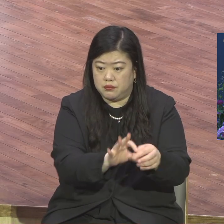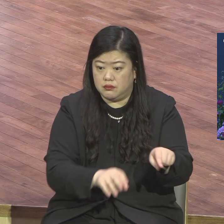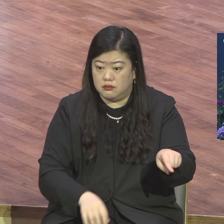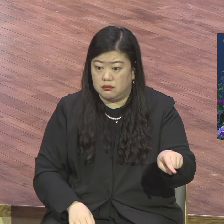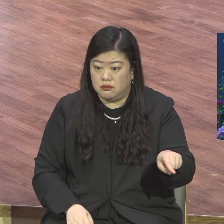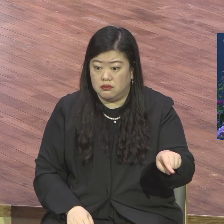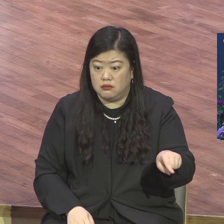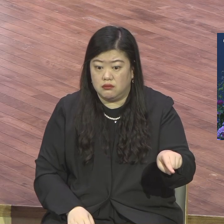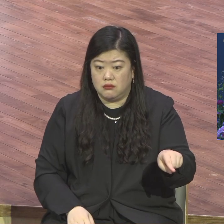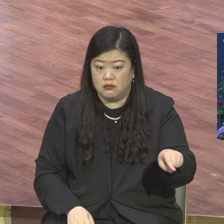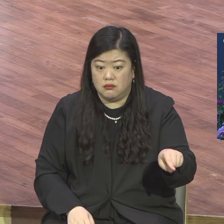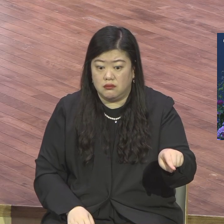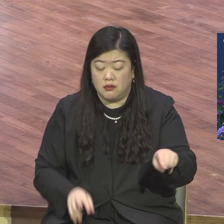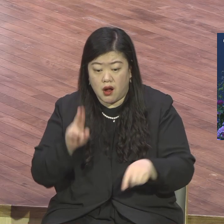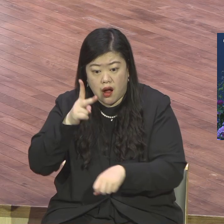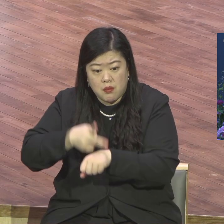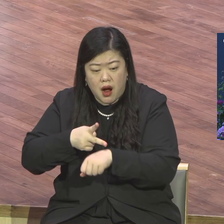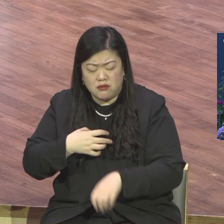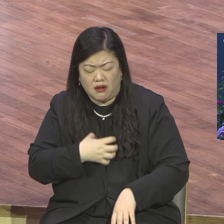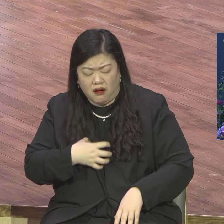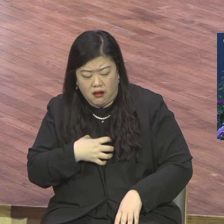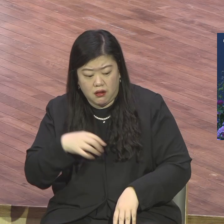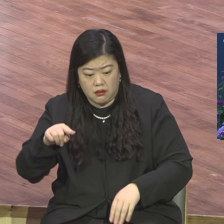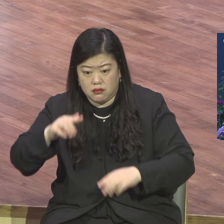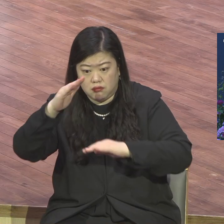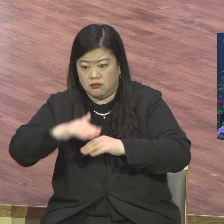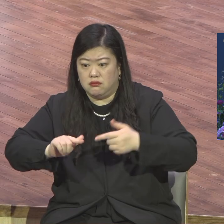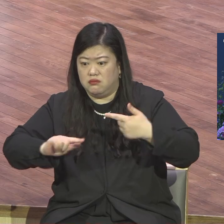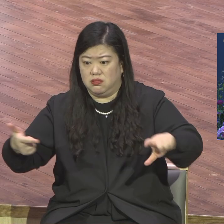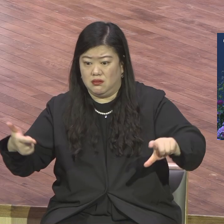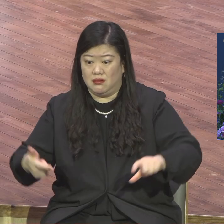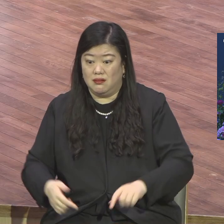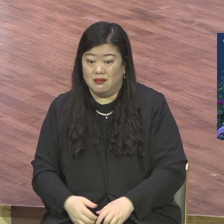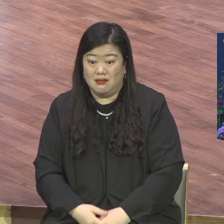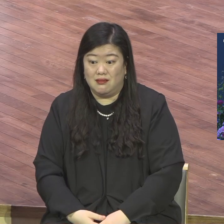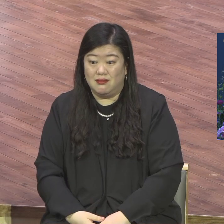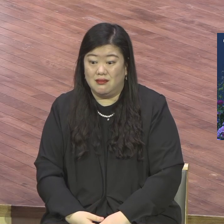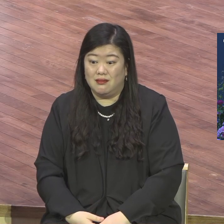필요 없어요. 거의 다 그래, 거의 다.